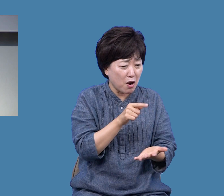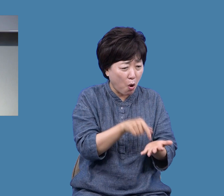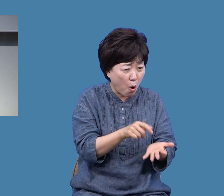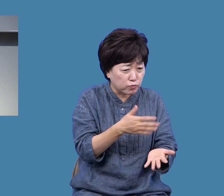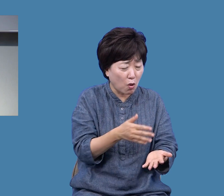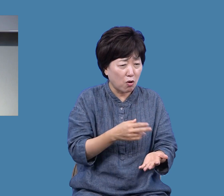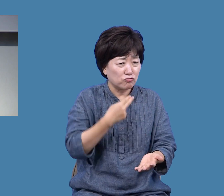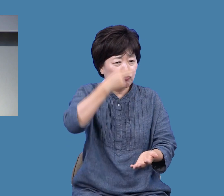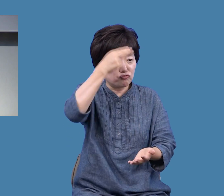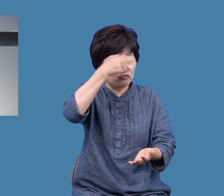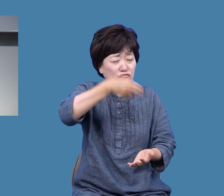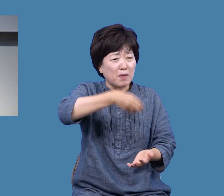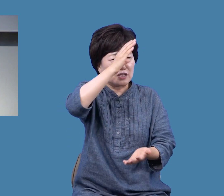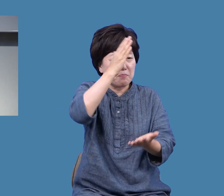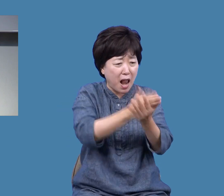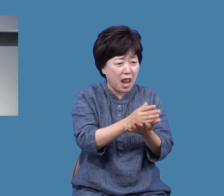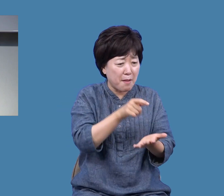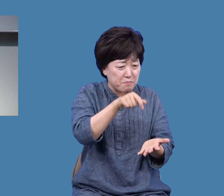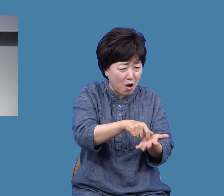있느냐? 뭐 하여간